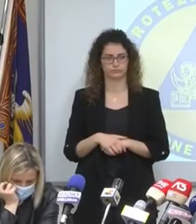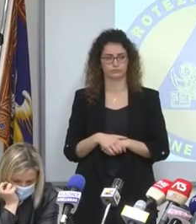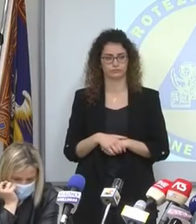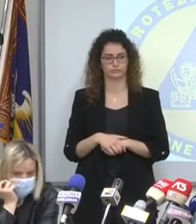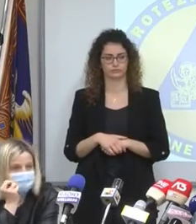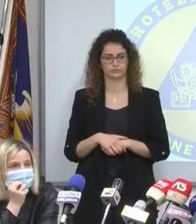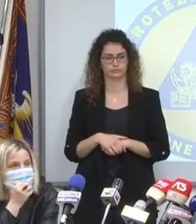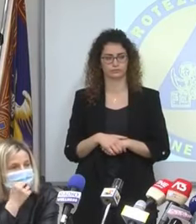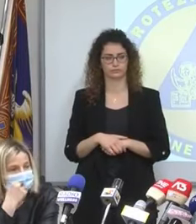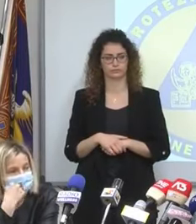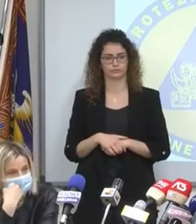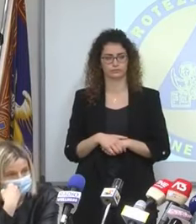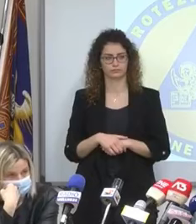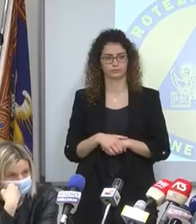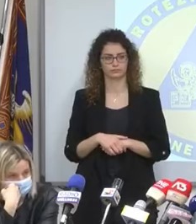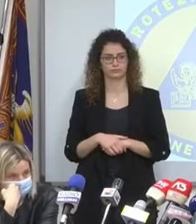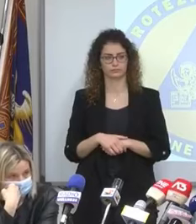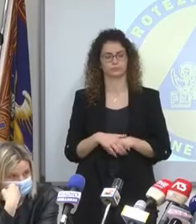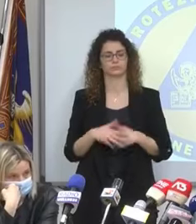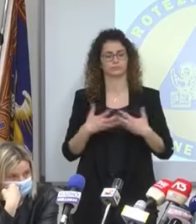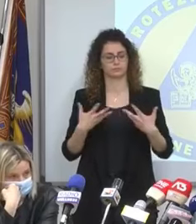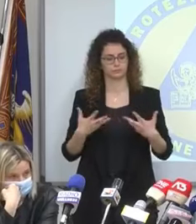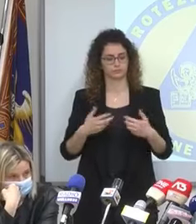Dunque, si apprende che